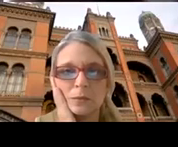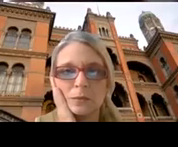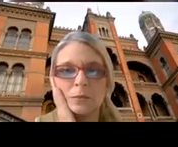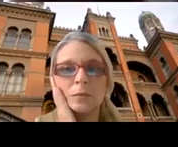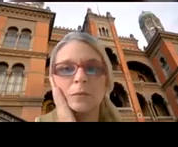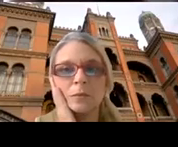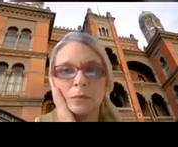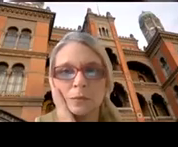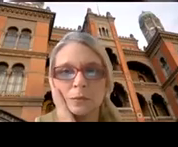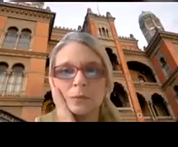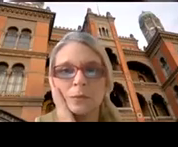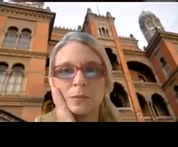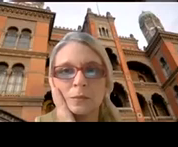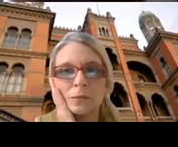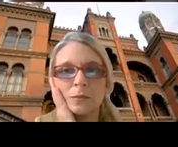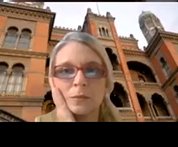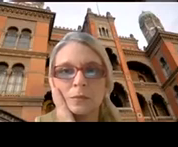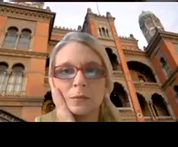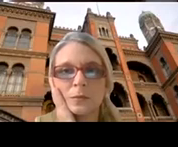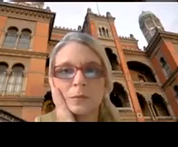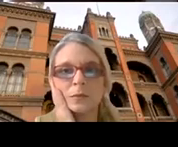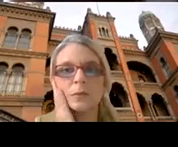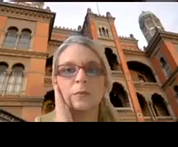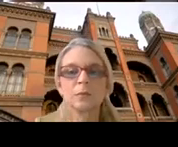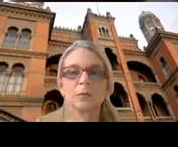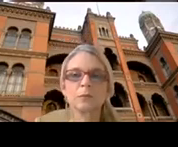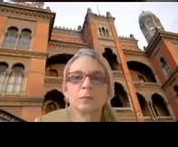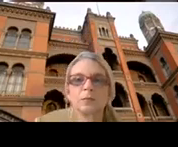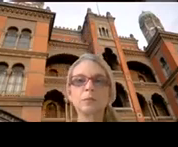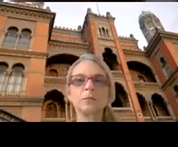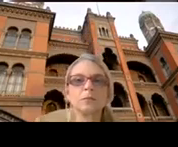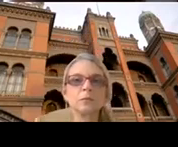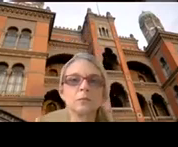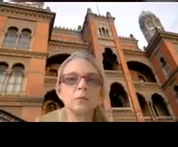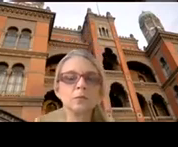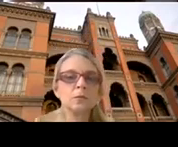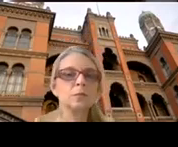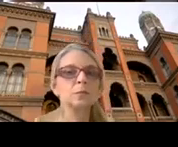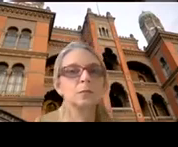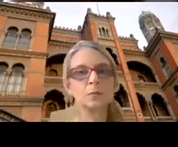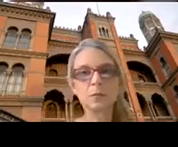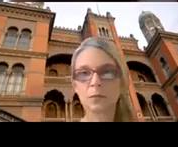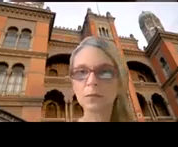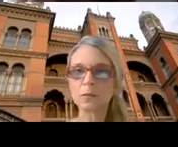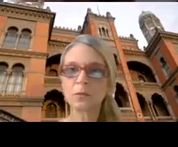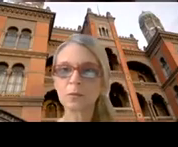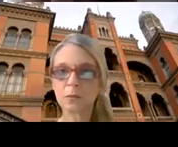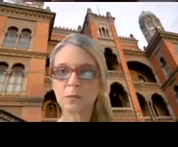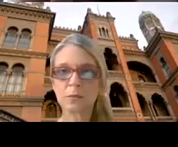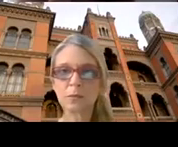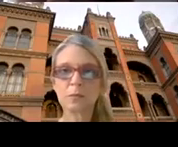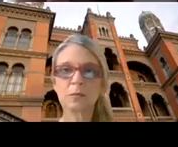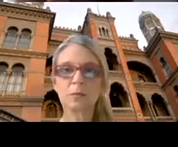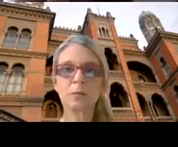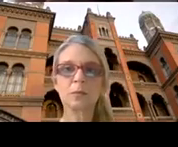também para os sites, para os ambientes virtuais de aprendizagem. No campo da educação, o grande marco que a gente tem é justamente o Decreto